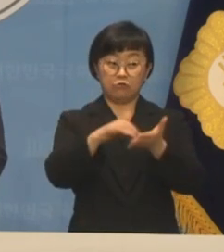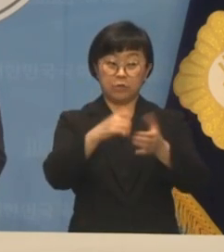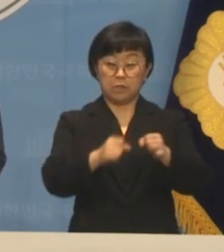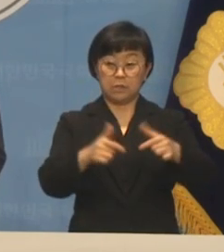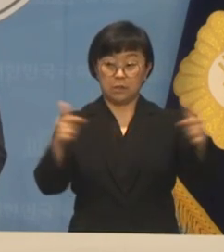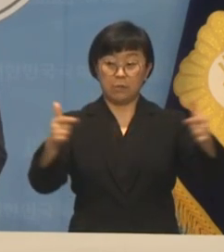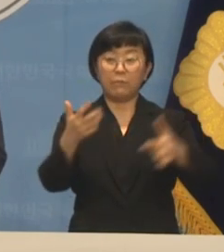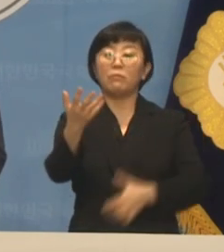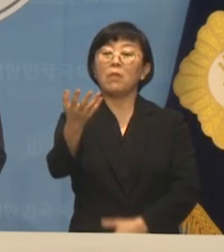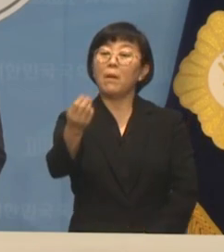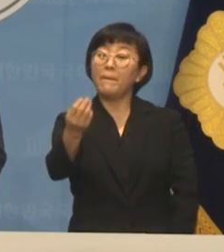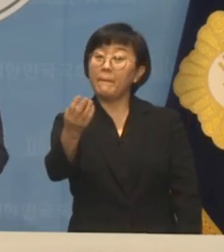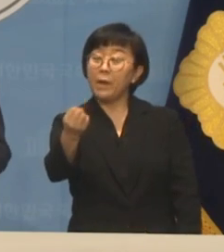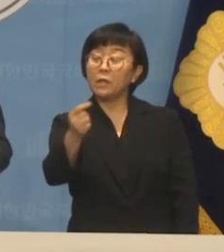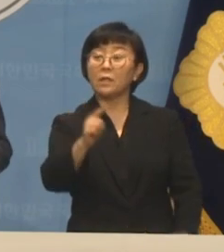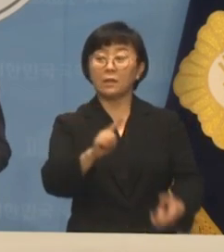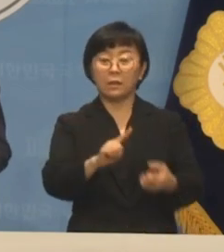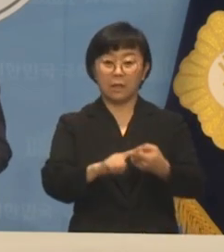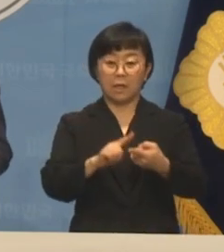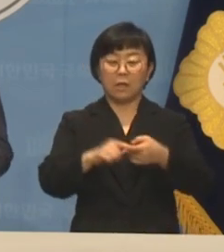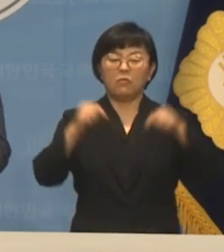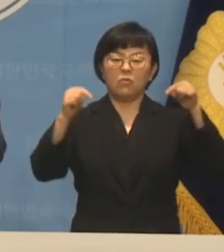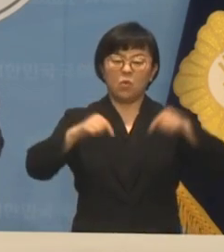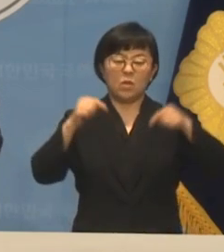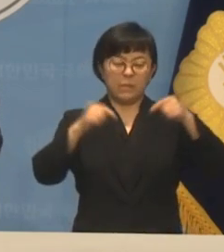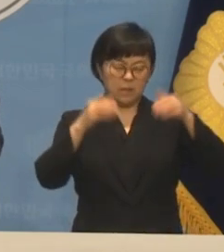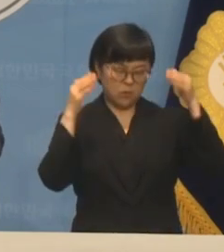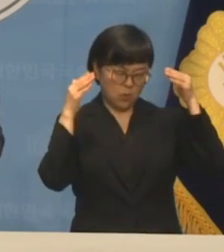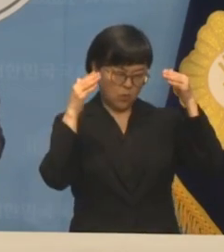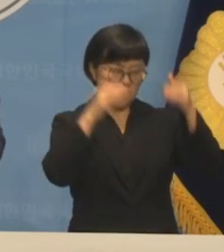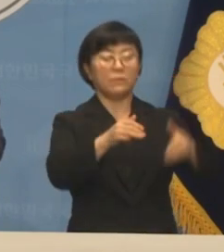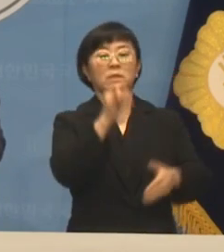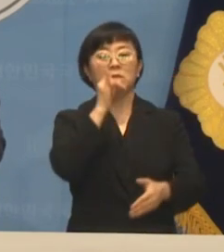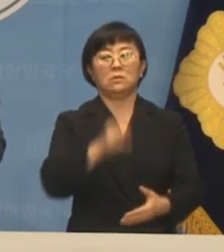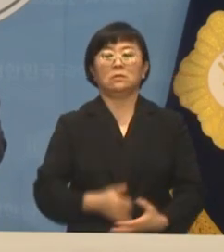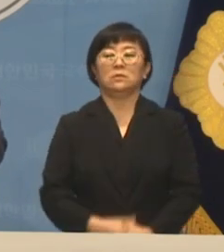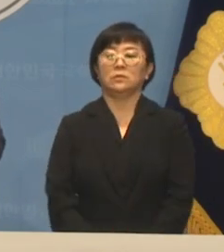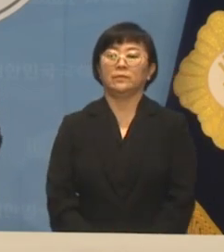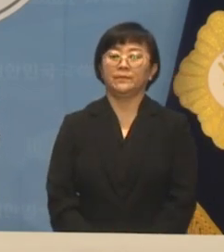명으로 늘릴 것인가에 대한 논의에만 초점이 맞춰져 있습니다.